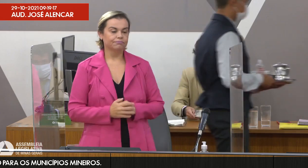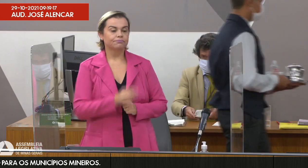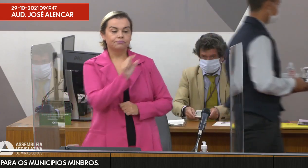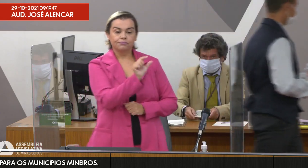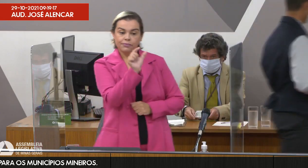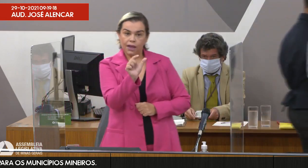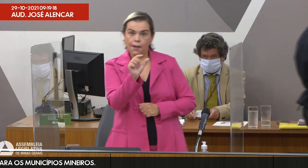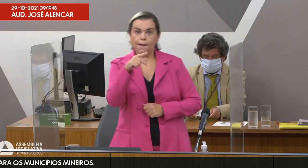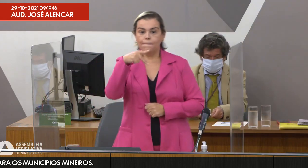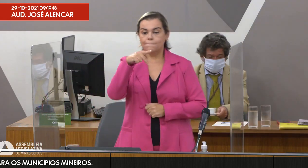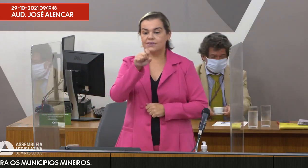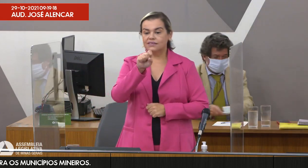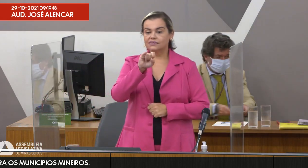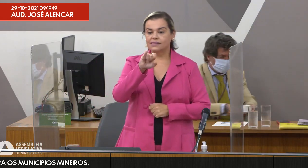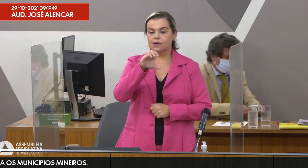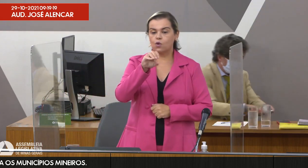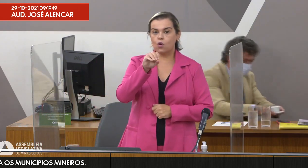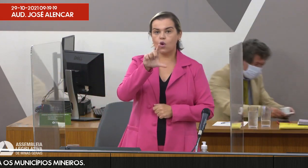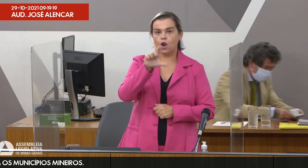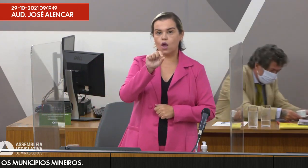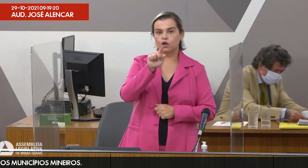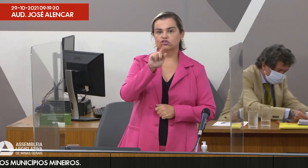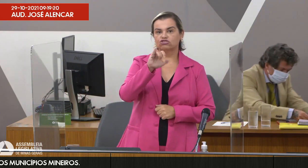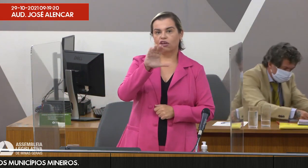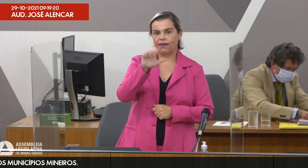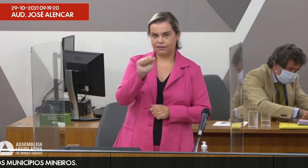do corpo, das limitações orgânicas,